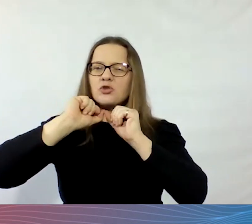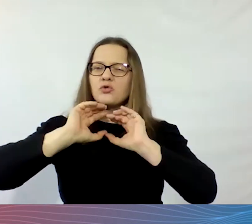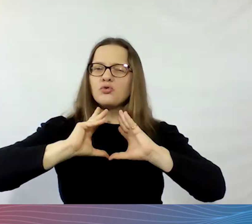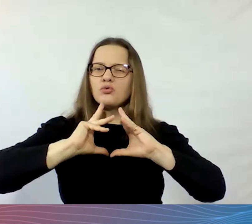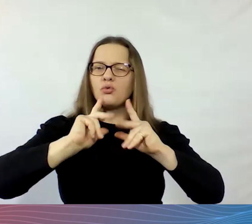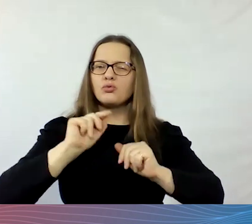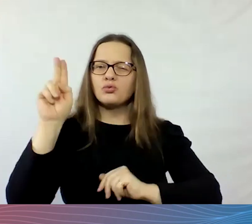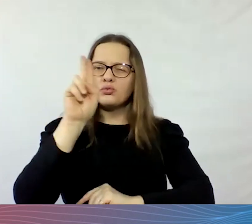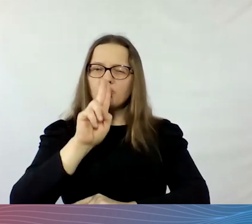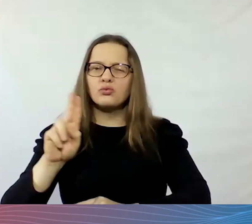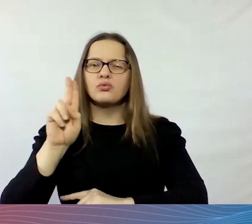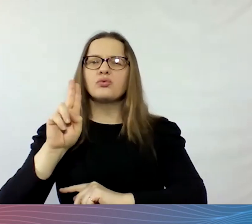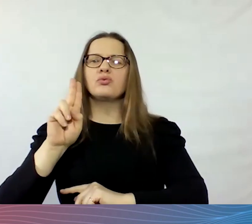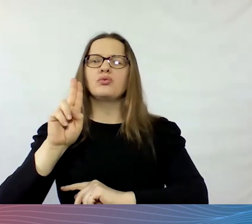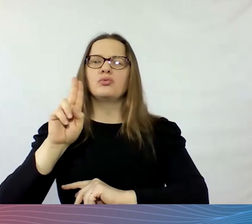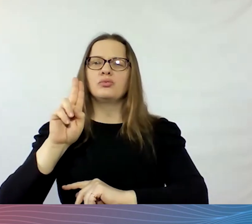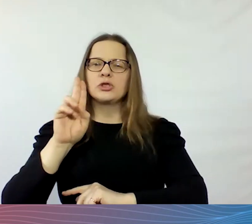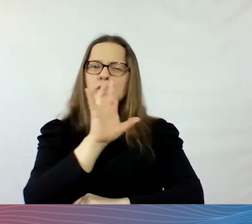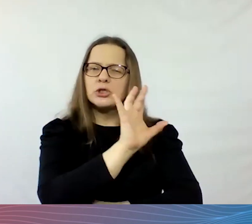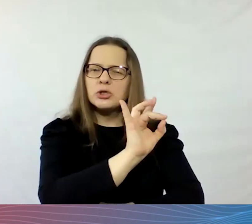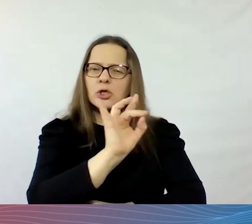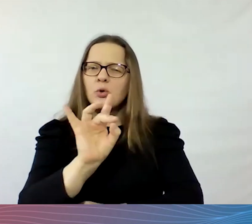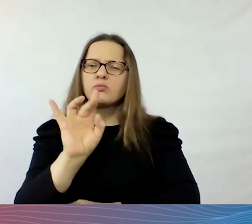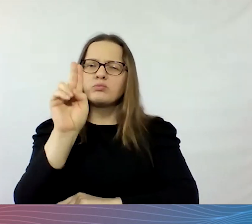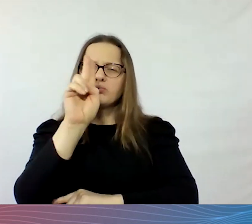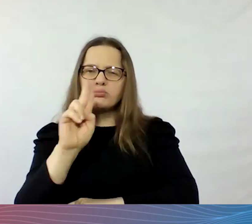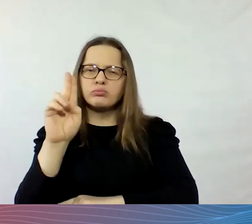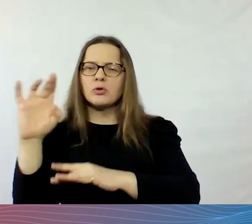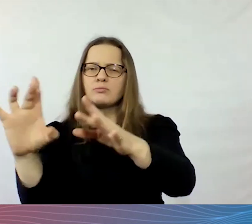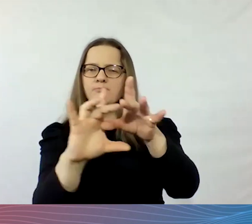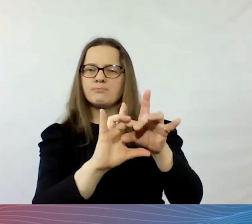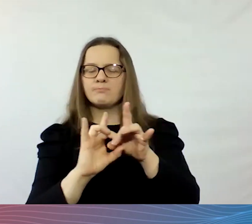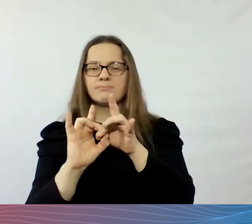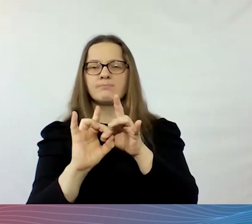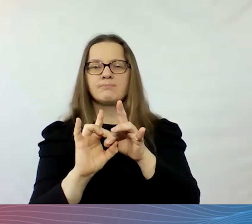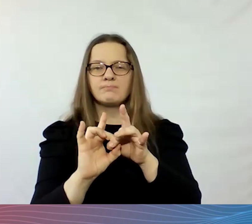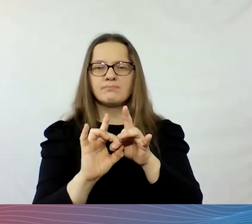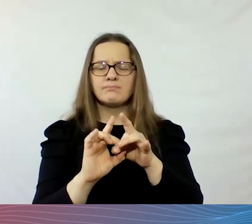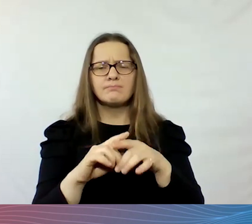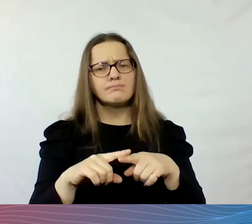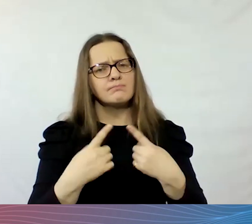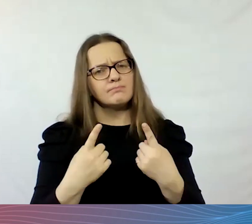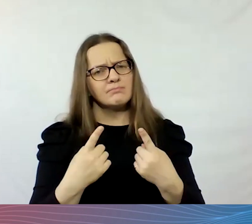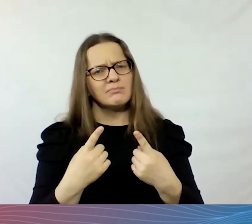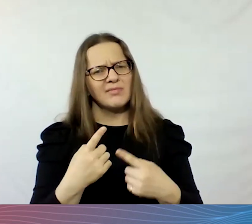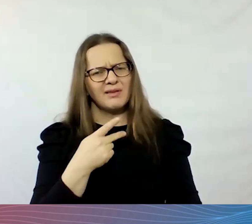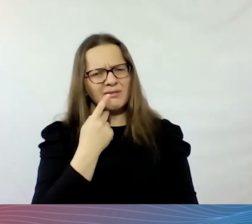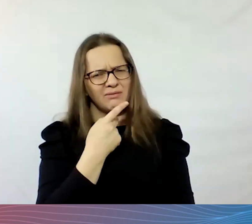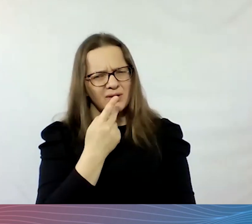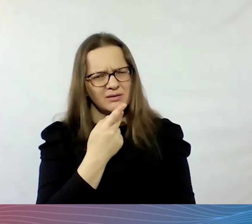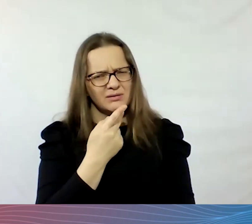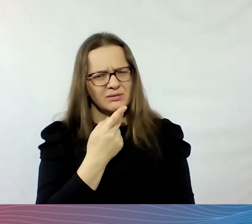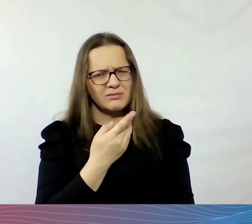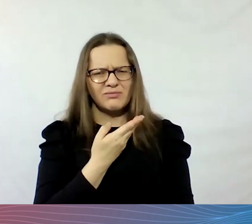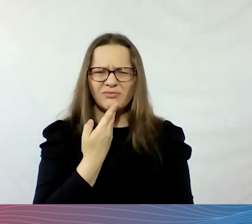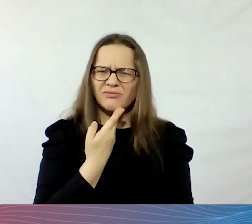em todos. Está em todos. Mas, irmãos, é fácil falar, mas, irmãos,